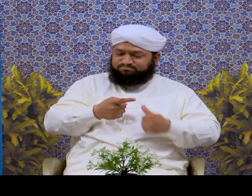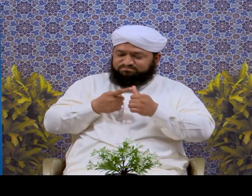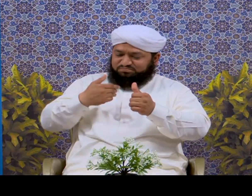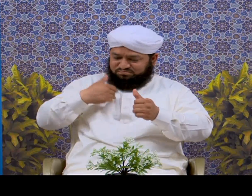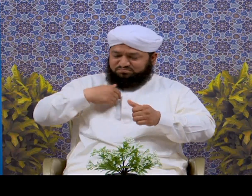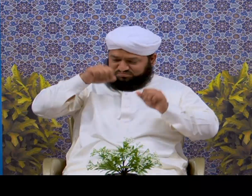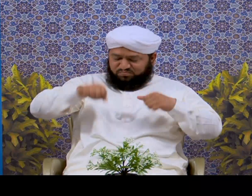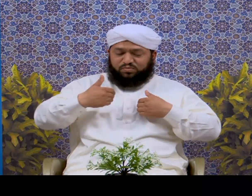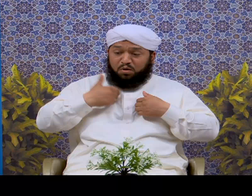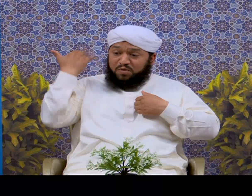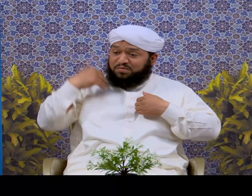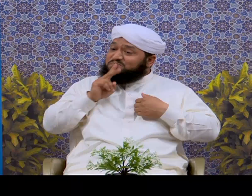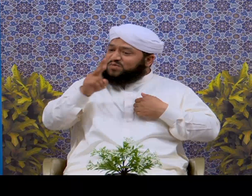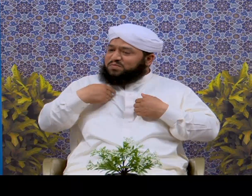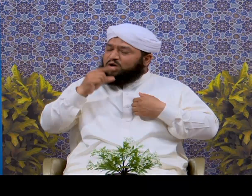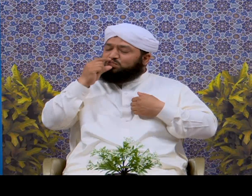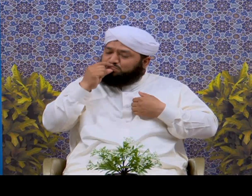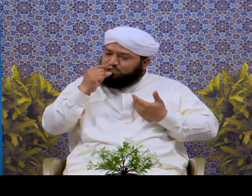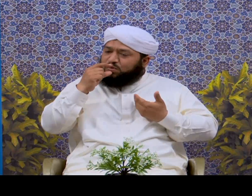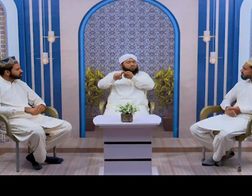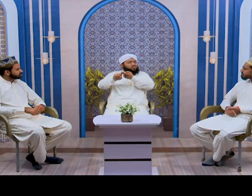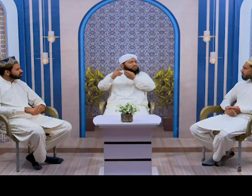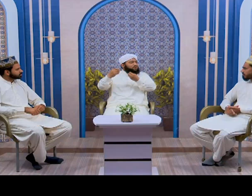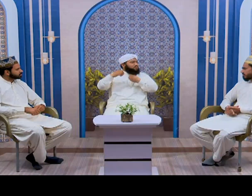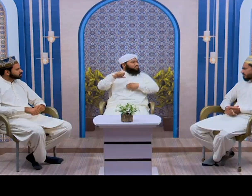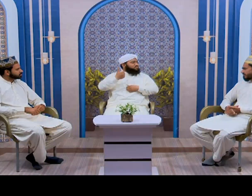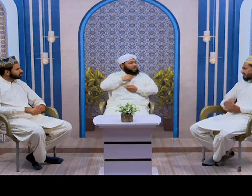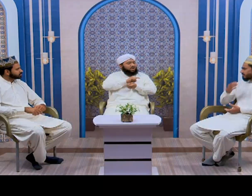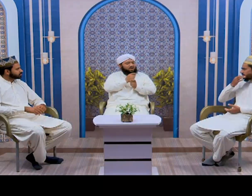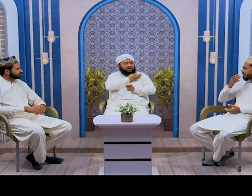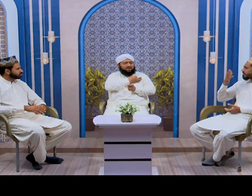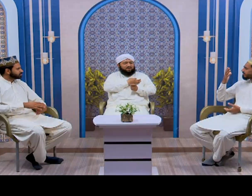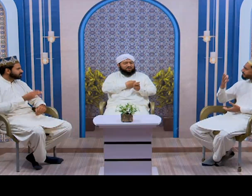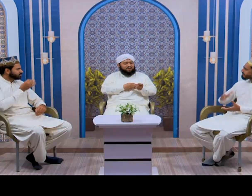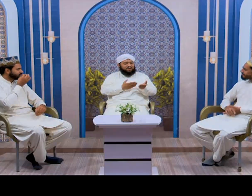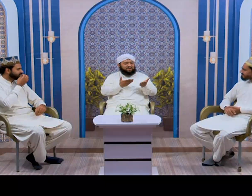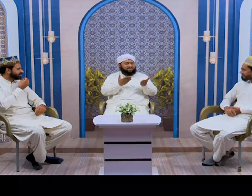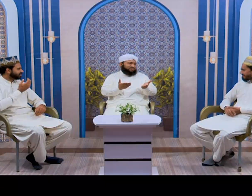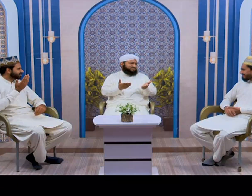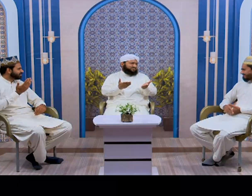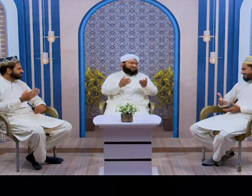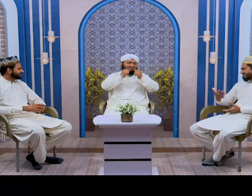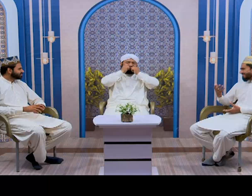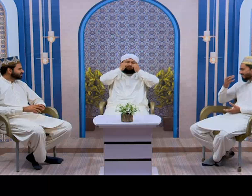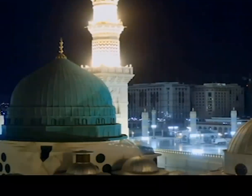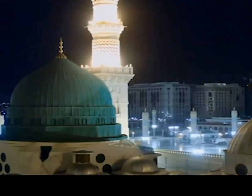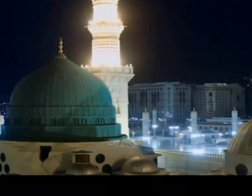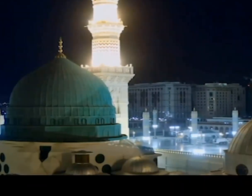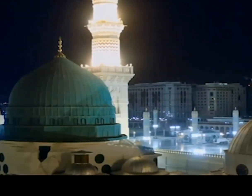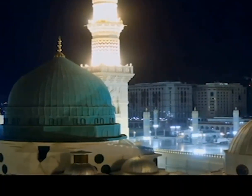اور سنیے اسی روزے نے اللہ پاک کے ساتھ میری صلح کروا دی۔ صلو علی الحبیب صلی اللہ علی